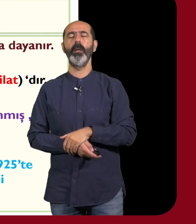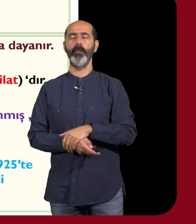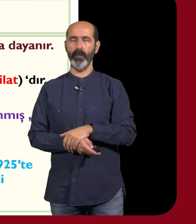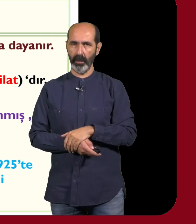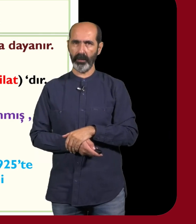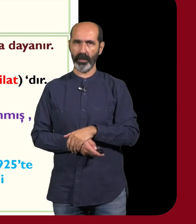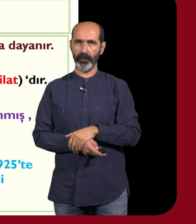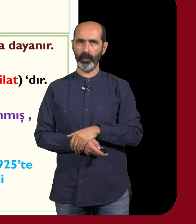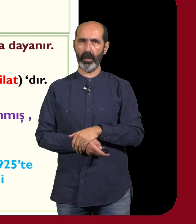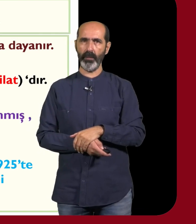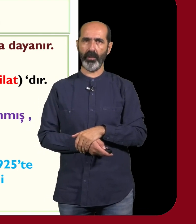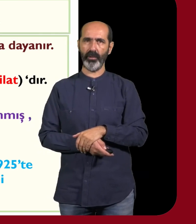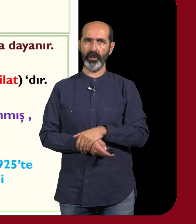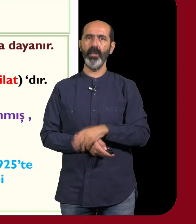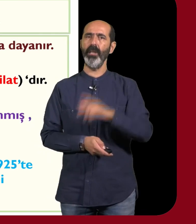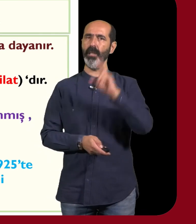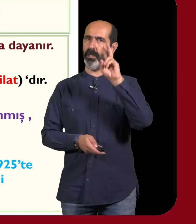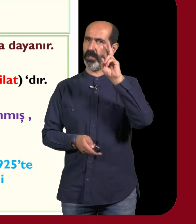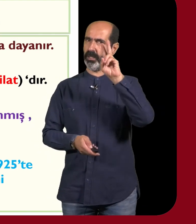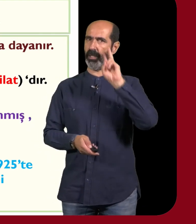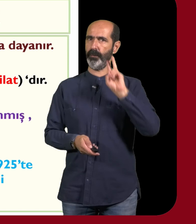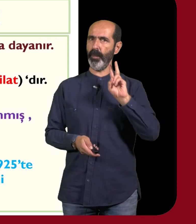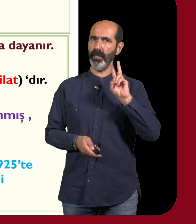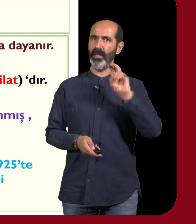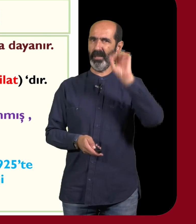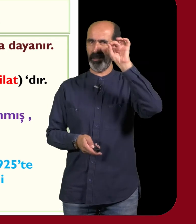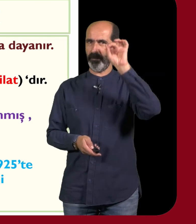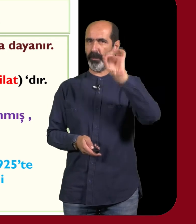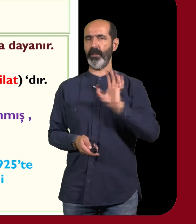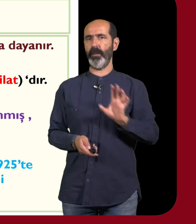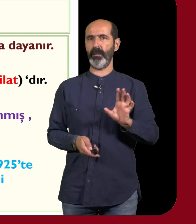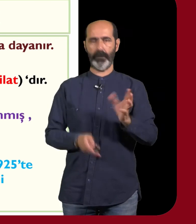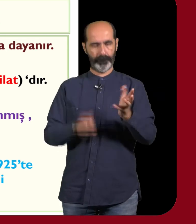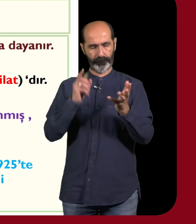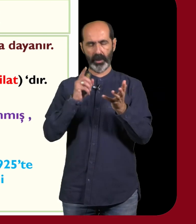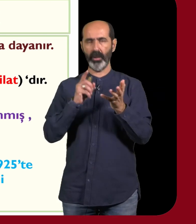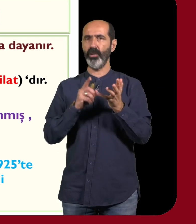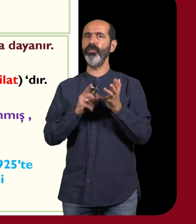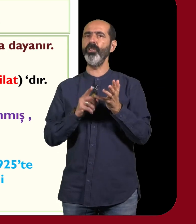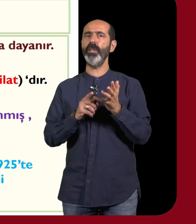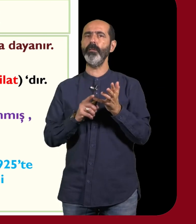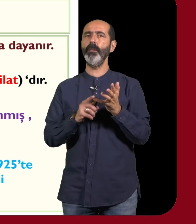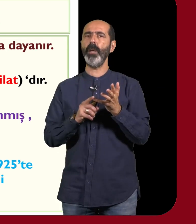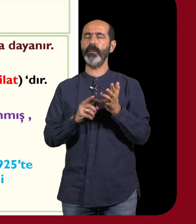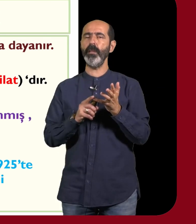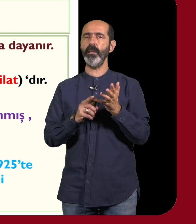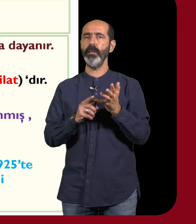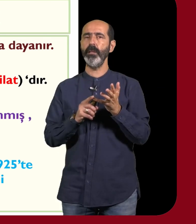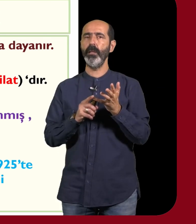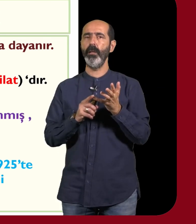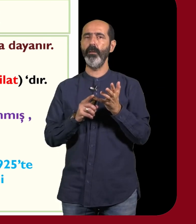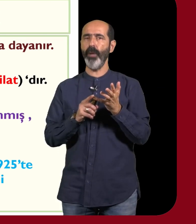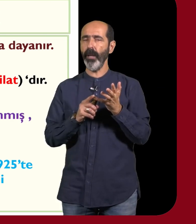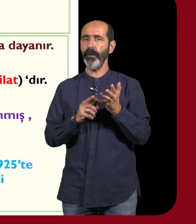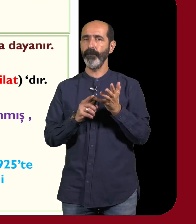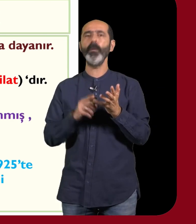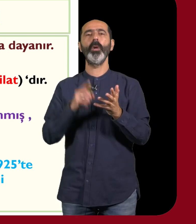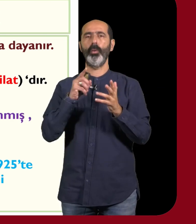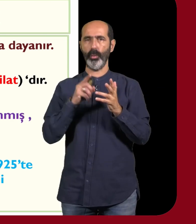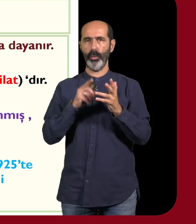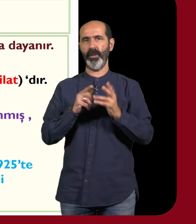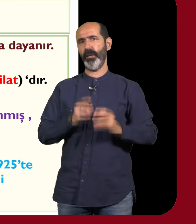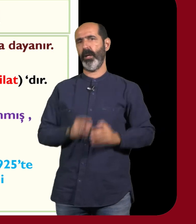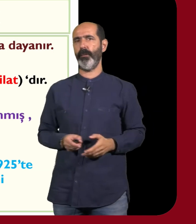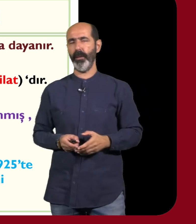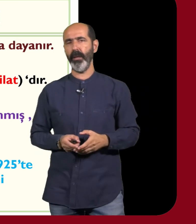itibaren bir oy kullanmaya başladı keki takvimi resmiyette bıraktık Hicri takvim bıraktık ve